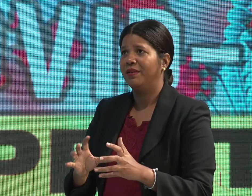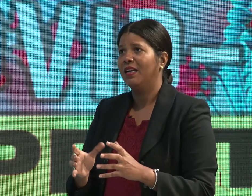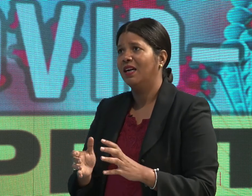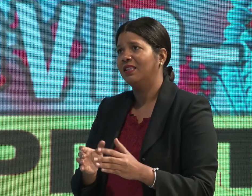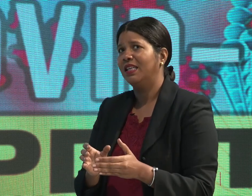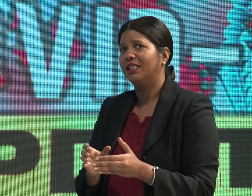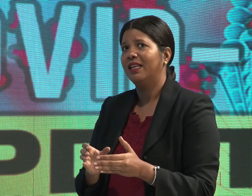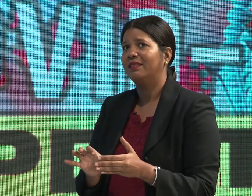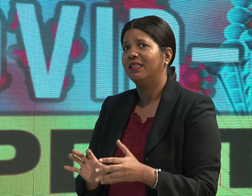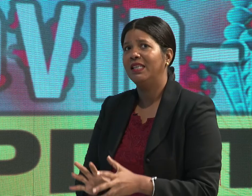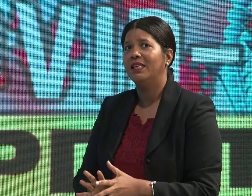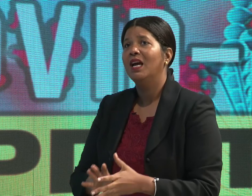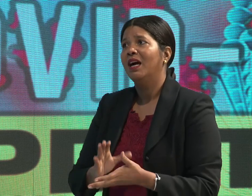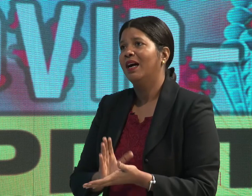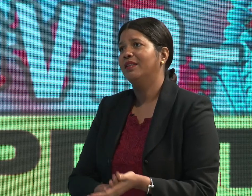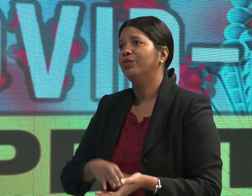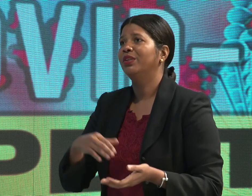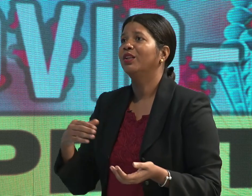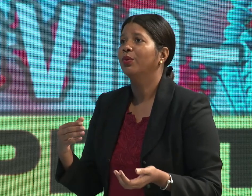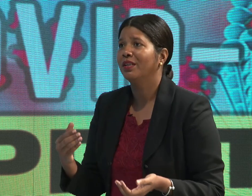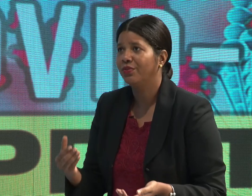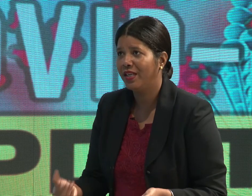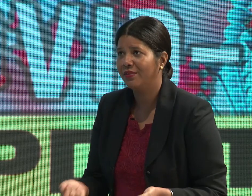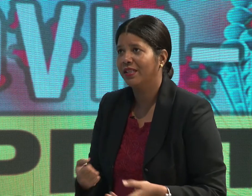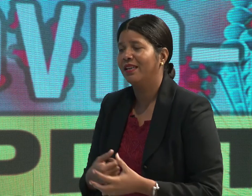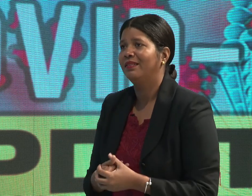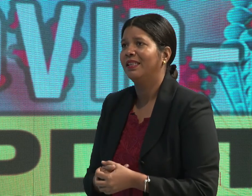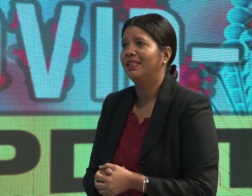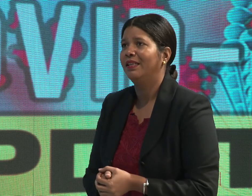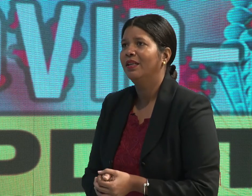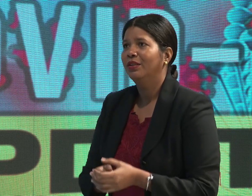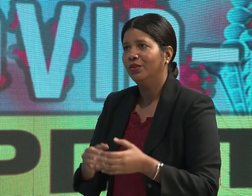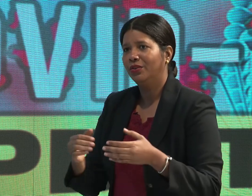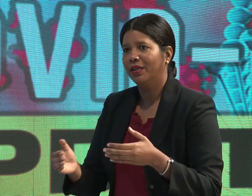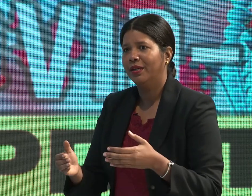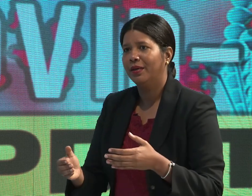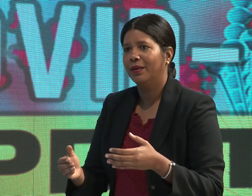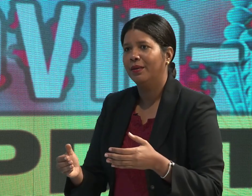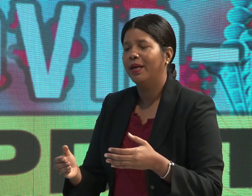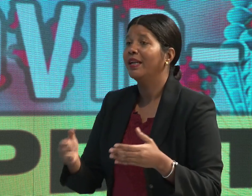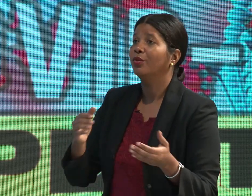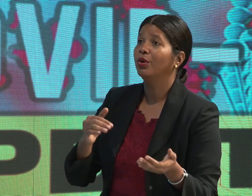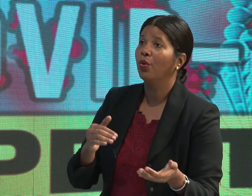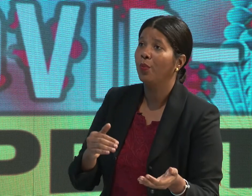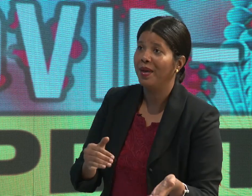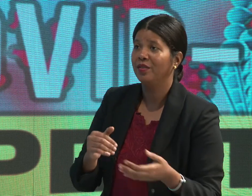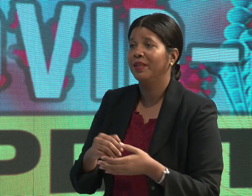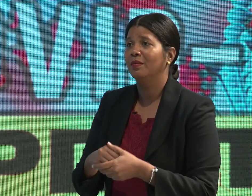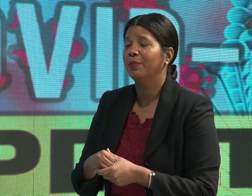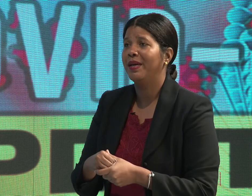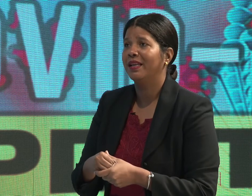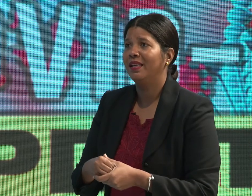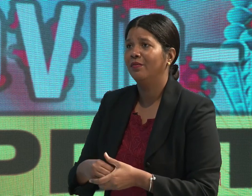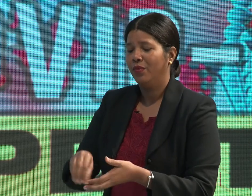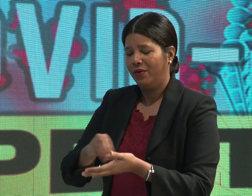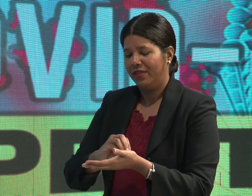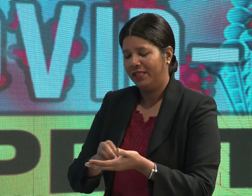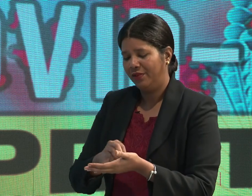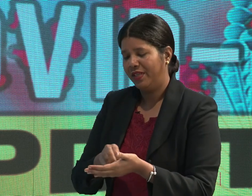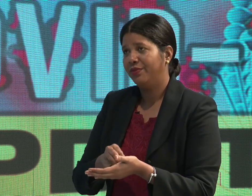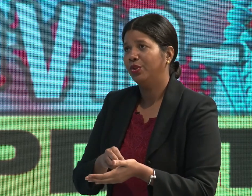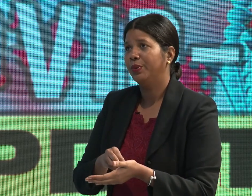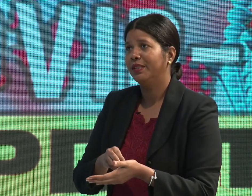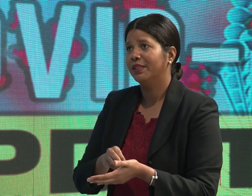37, 50, 38 SRD. Gaat het nu naar 250 SRD. Mm-hmm. Dus, en natuurlijk ook mensen met een beperking